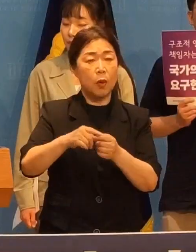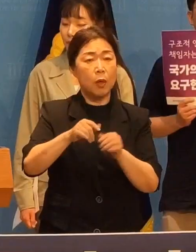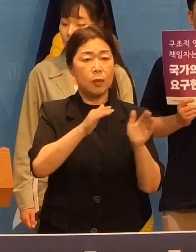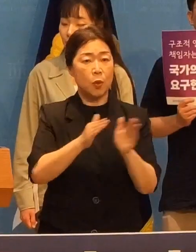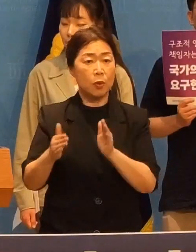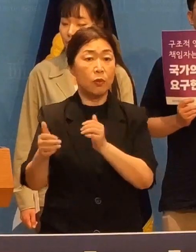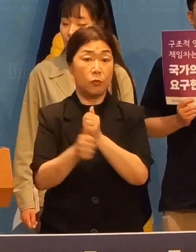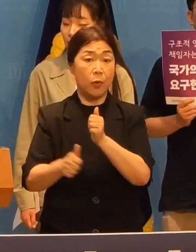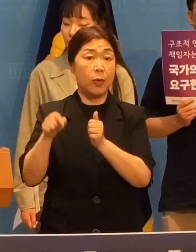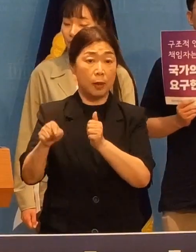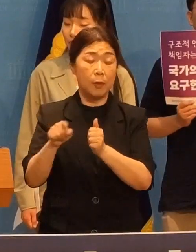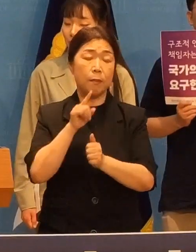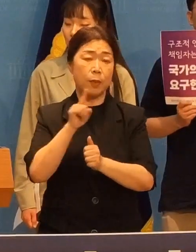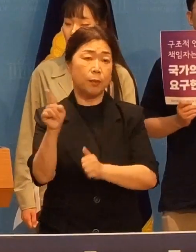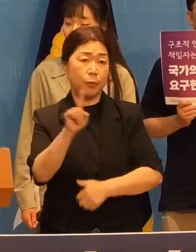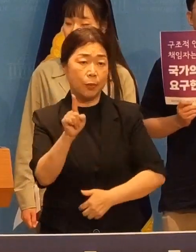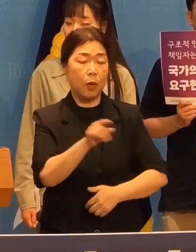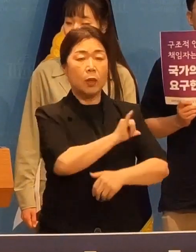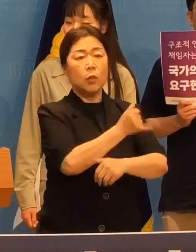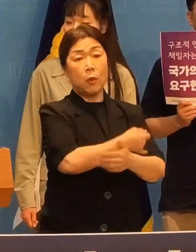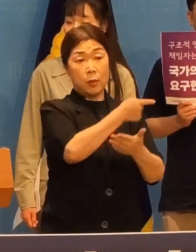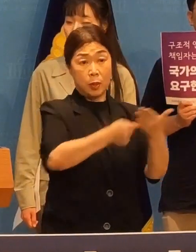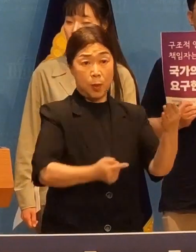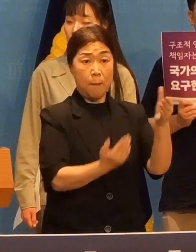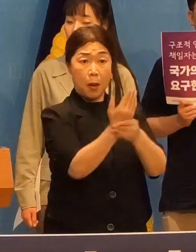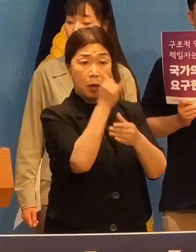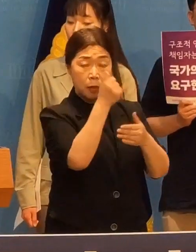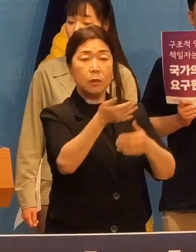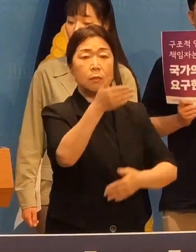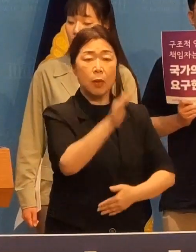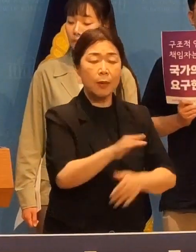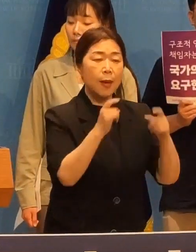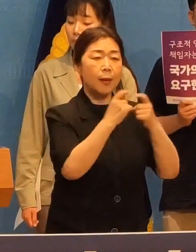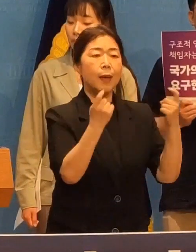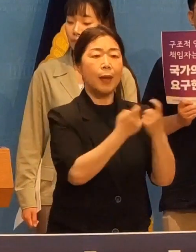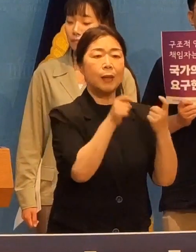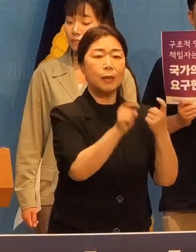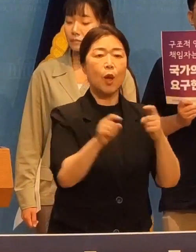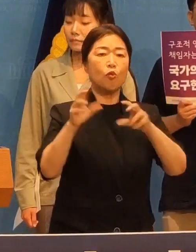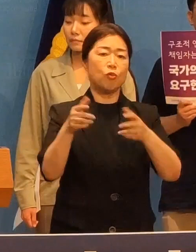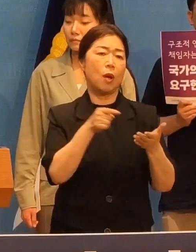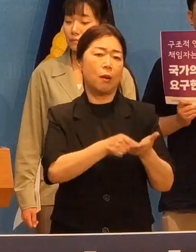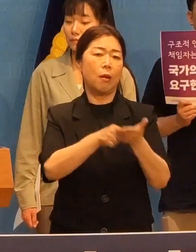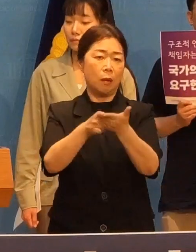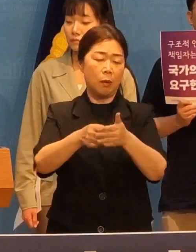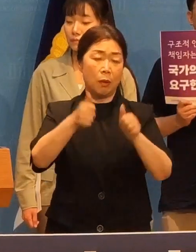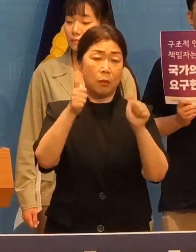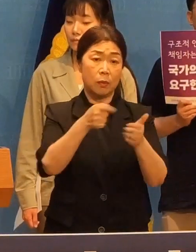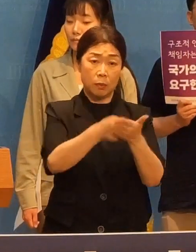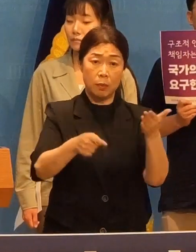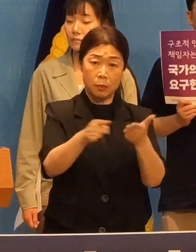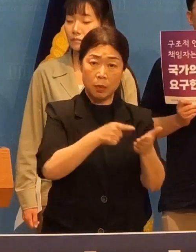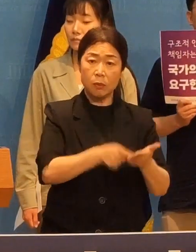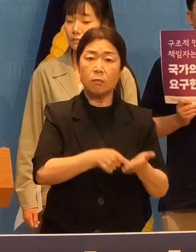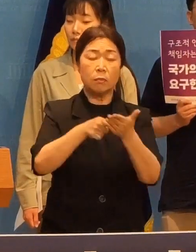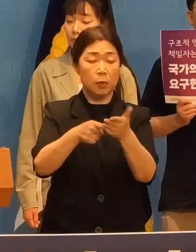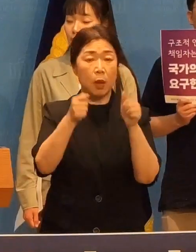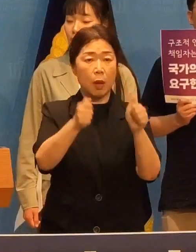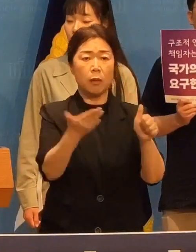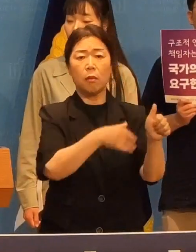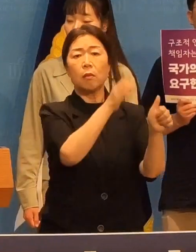인권 침해가 결정되더라도 피해자들은 개별적으로 국가를 상대로 한 손해배상 소송을 진행해야